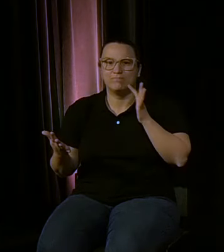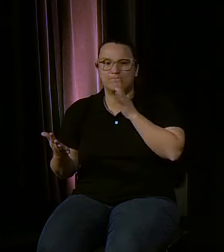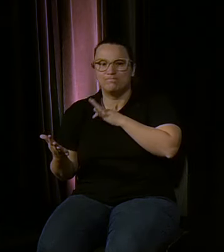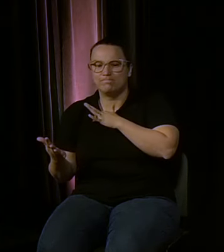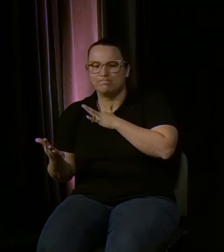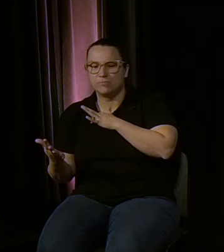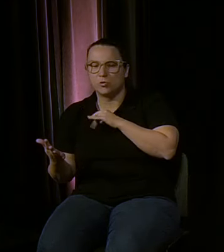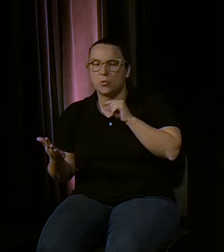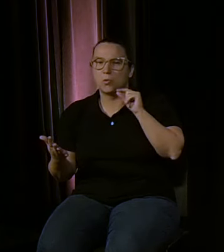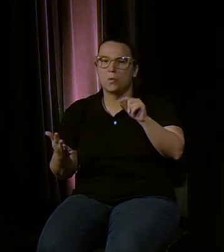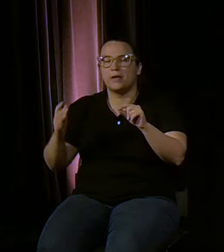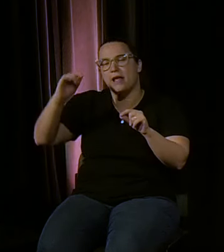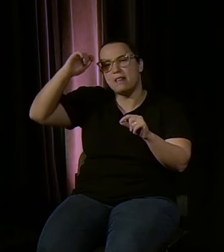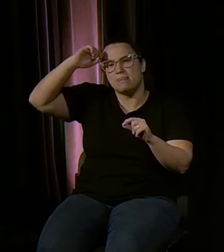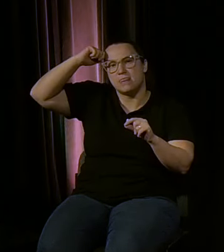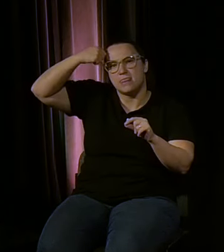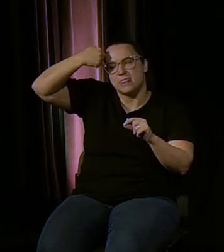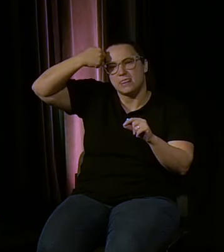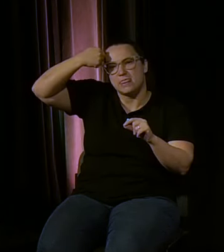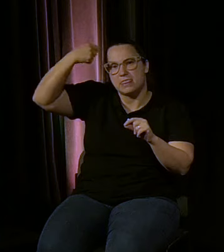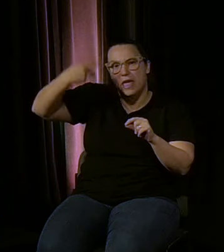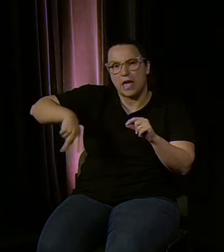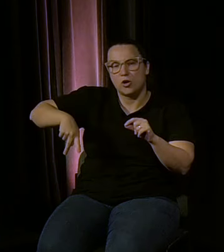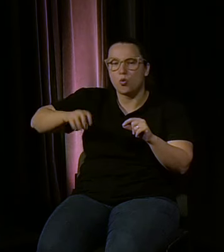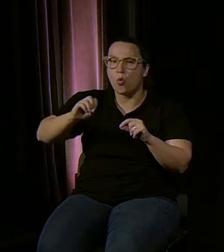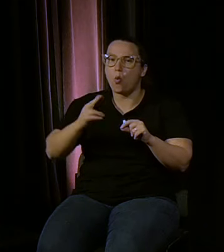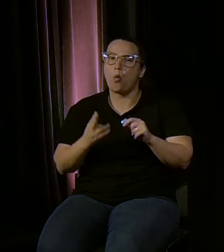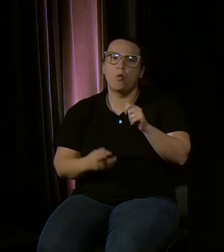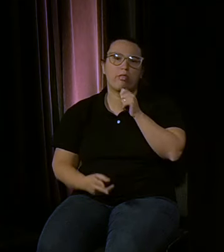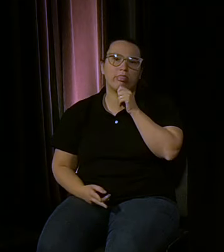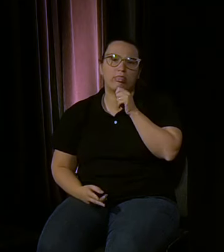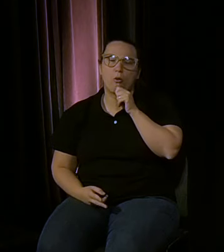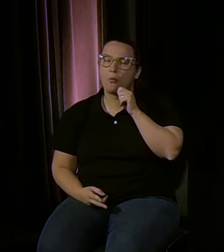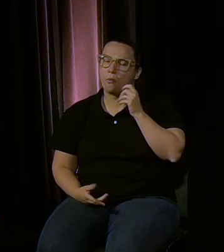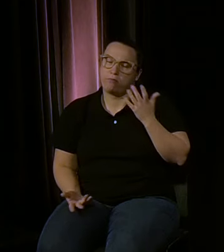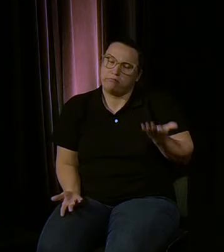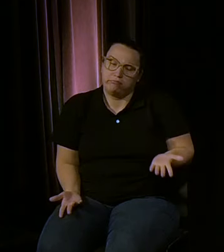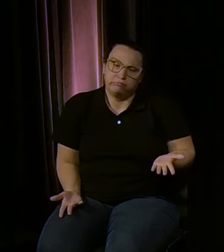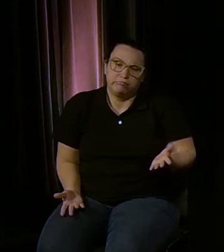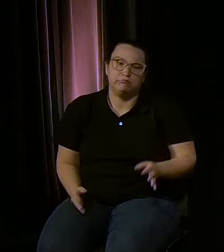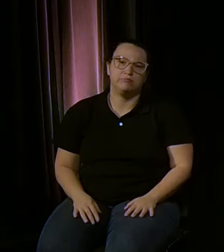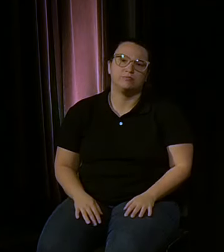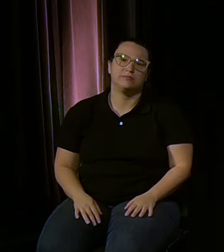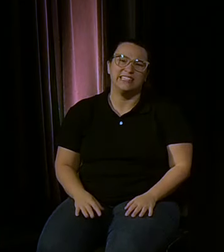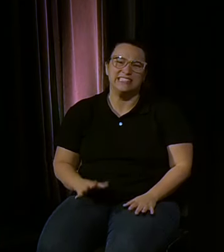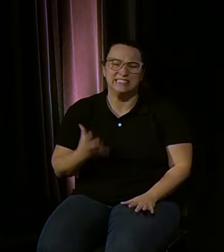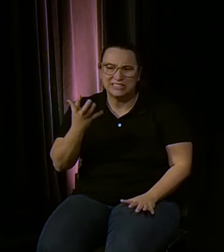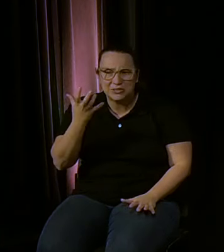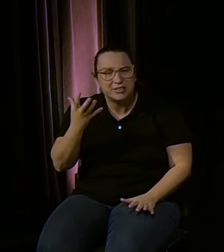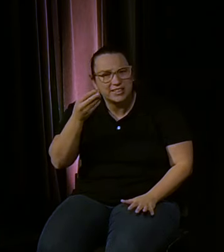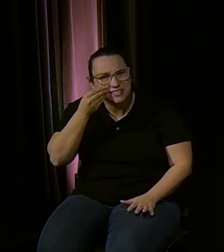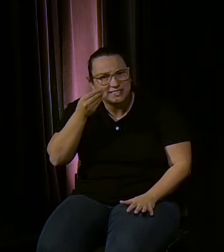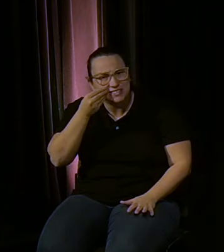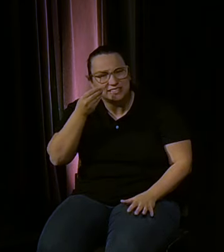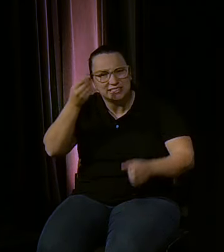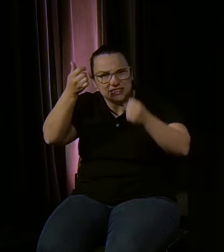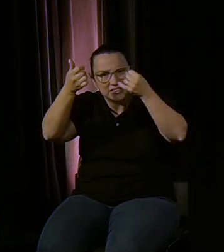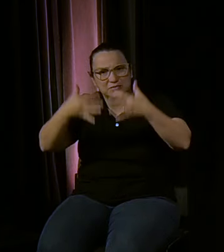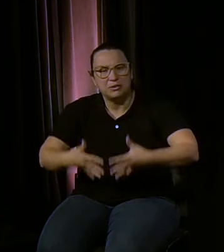evidente do que é ser negro ou não, o que é não ser negro. Então, o que eu estou tentando dizer aqui é